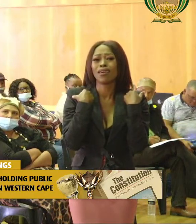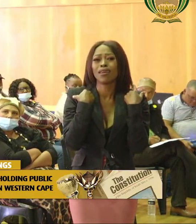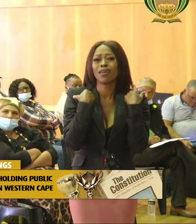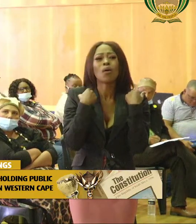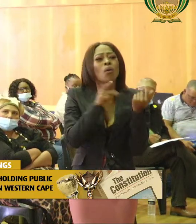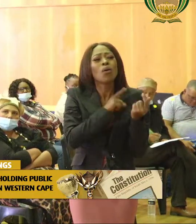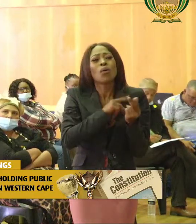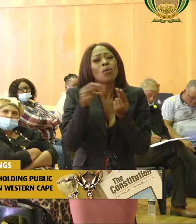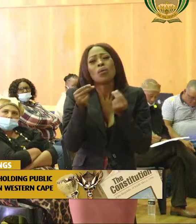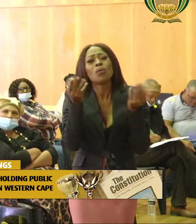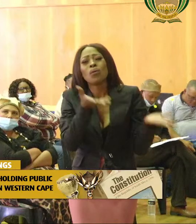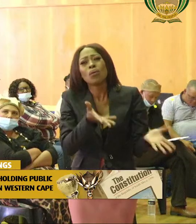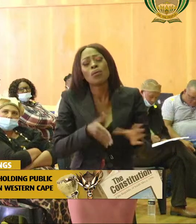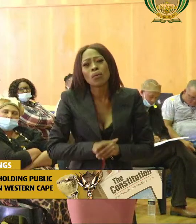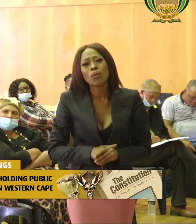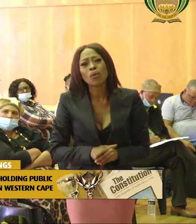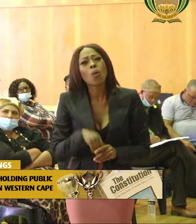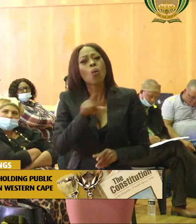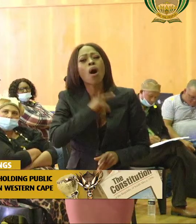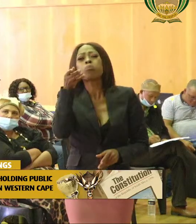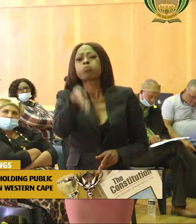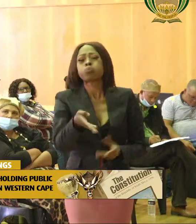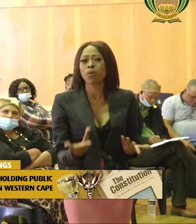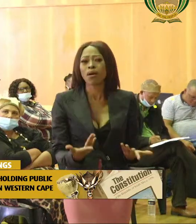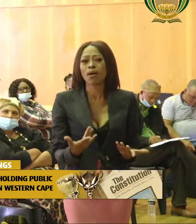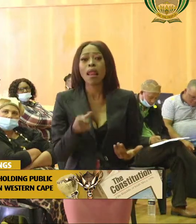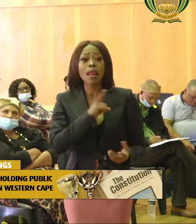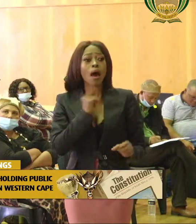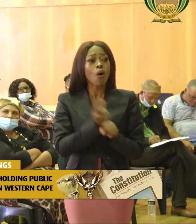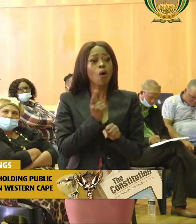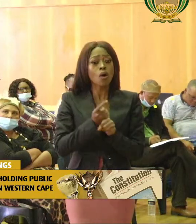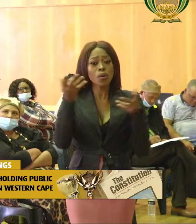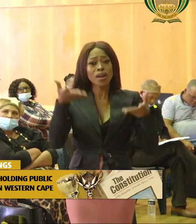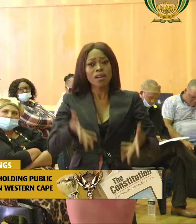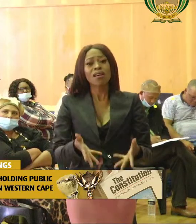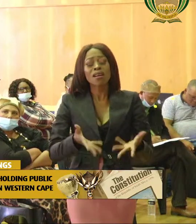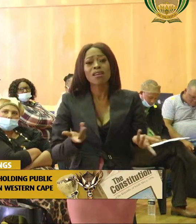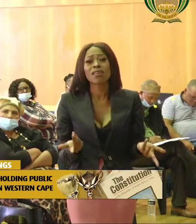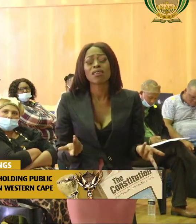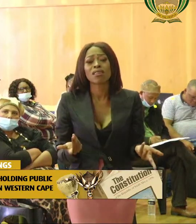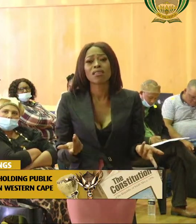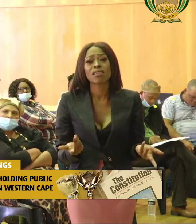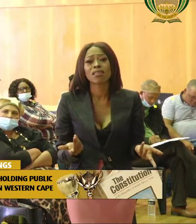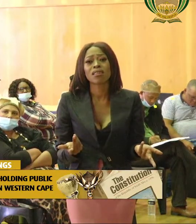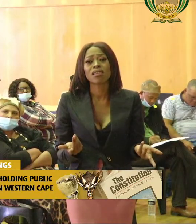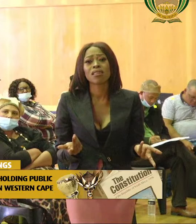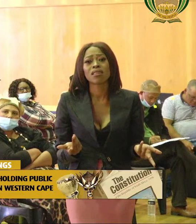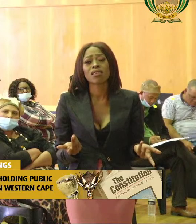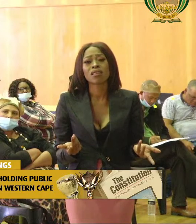nie. Nou moet ons lei as die gemeenskap.